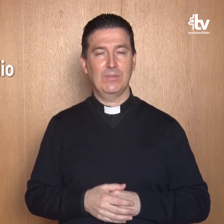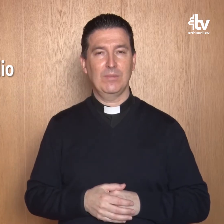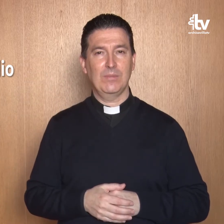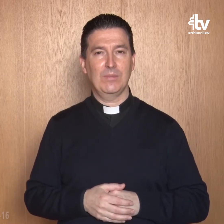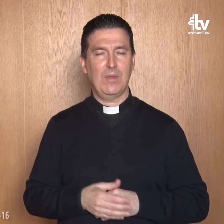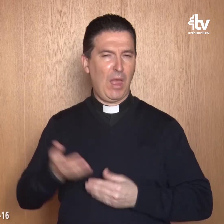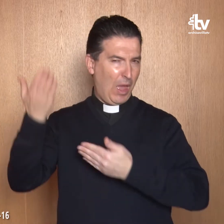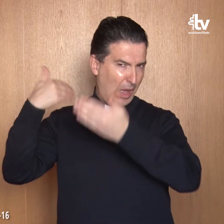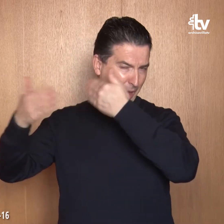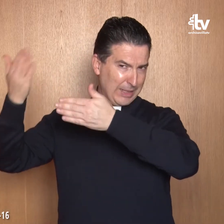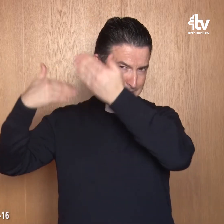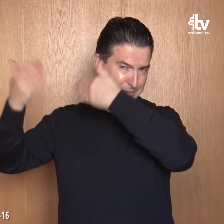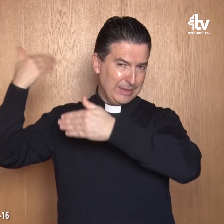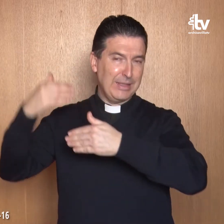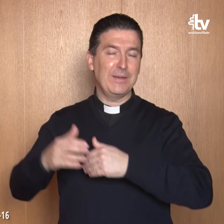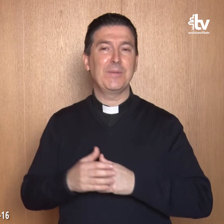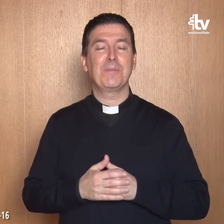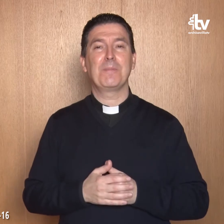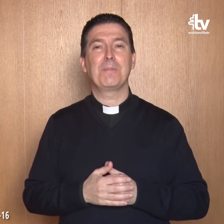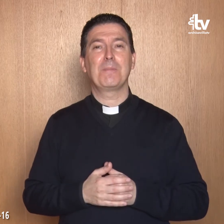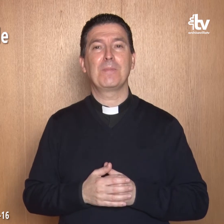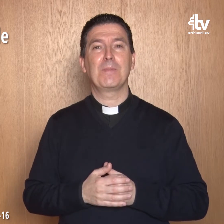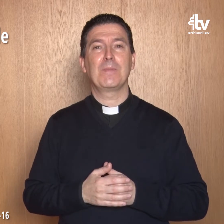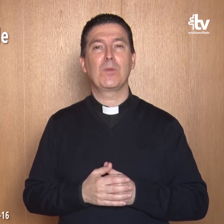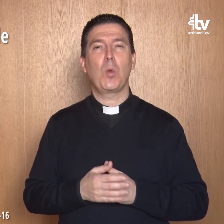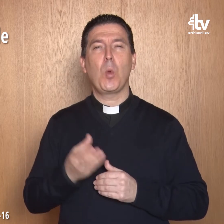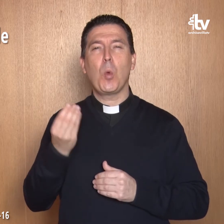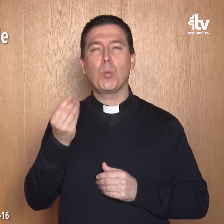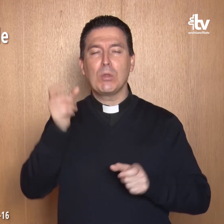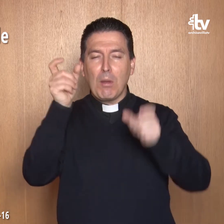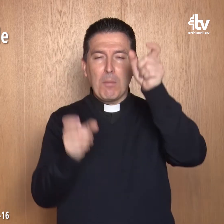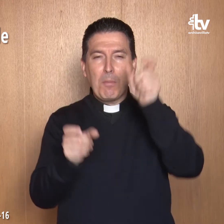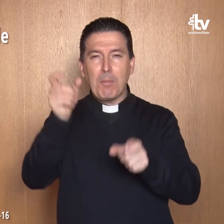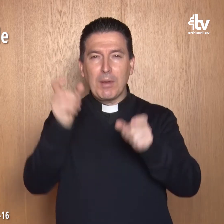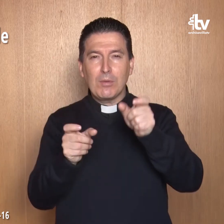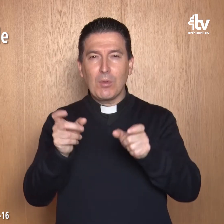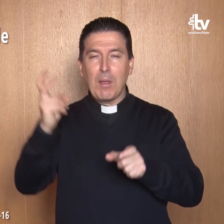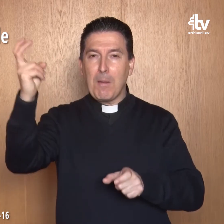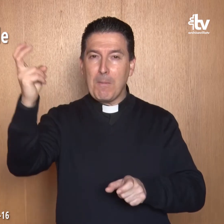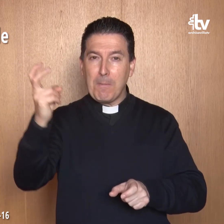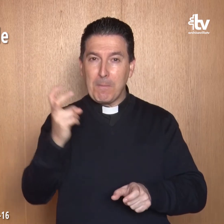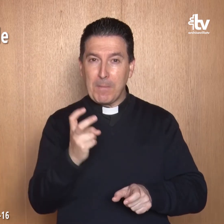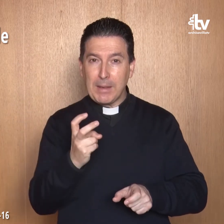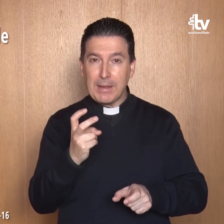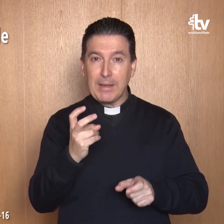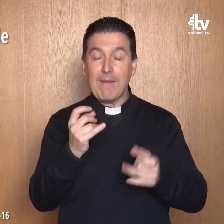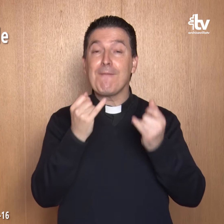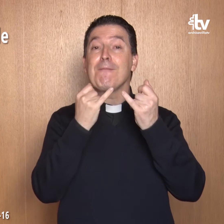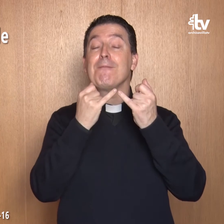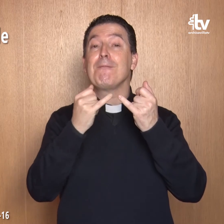En aquel tiempo, la gran multitud de gente que había venido a la fiesta,